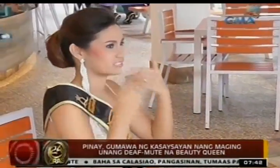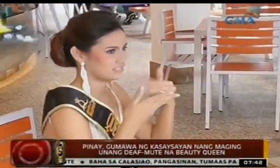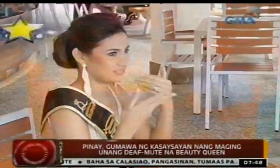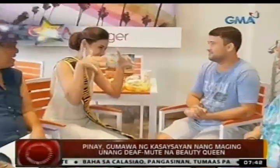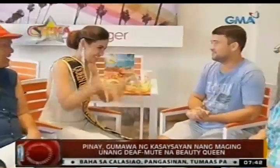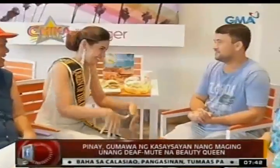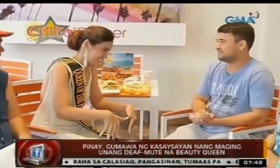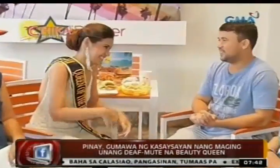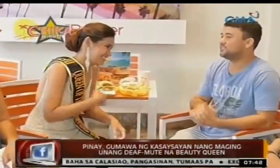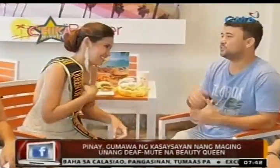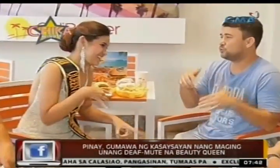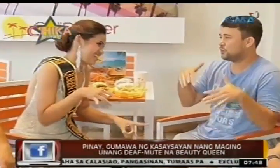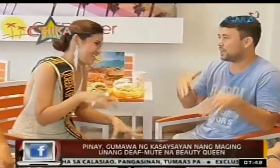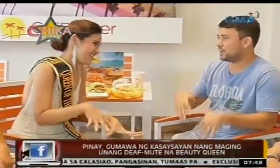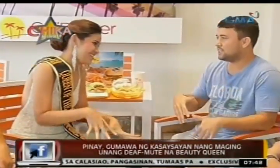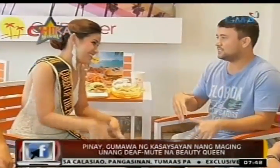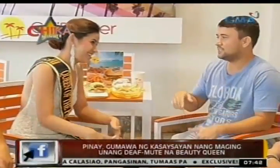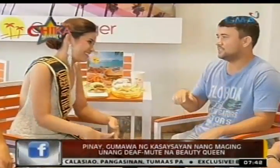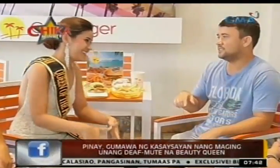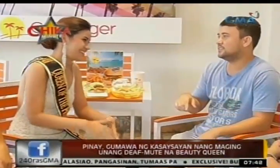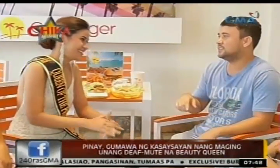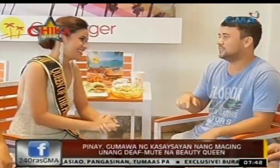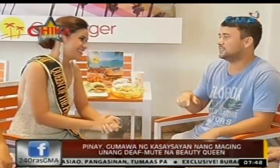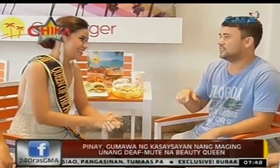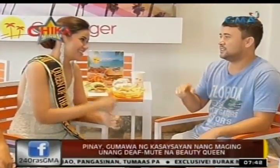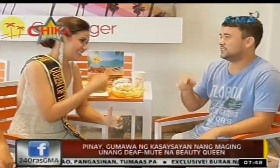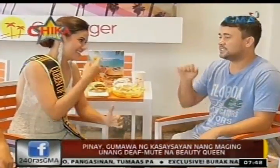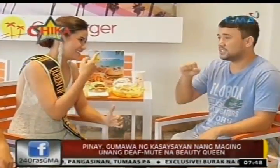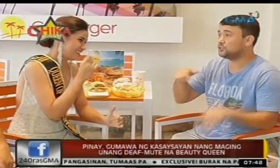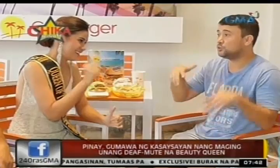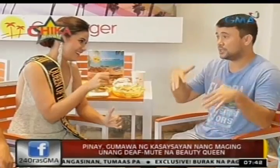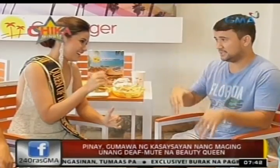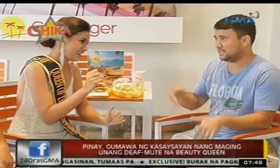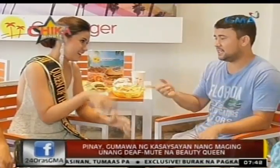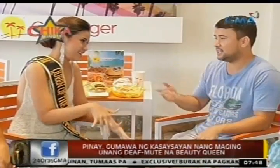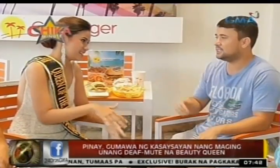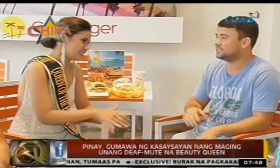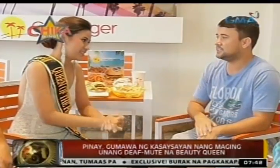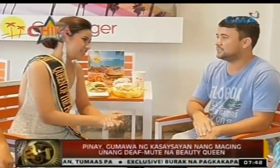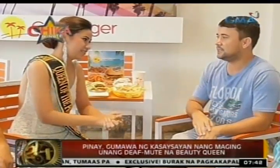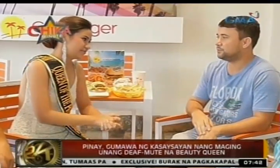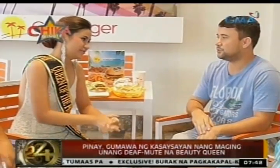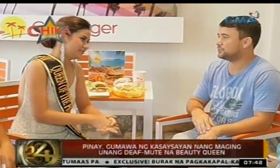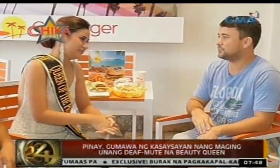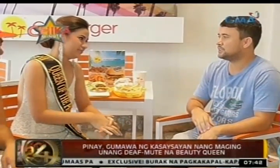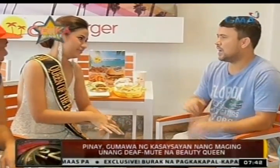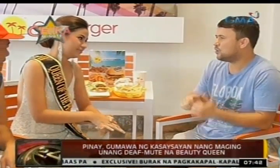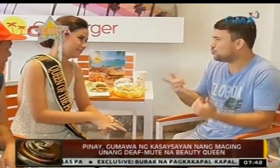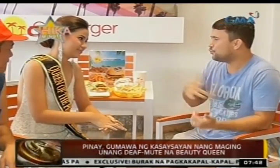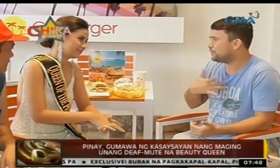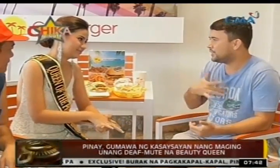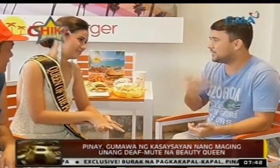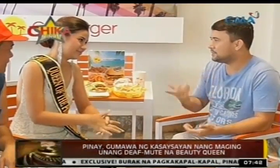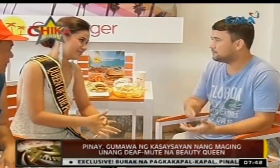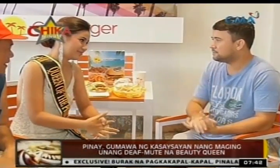News. Natutuwa raw siya sa kanyang pagkapanalo at hindi raw niya akalaing makukuha niya ang isa sa tatlong koronang pinaglabanan sa Queen